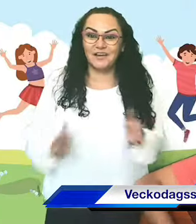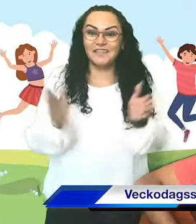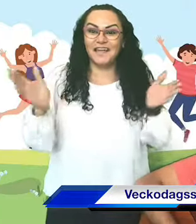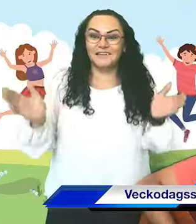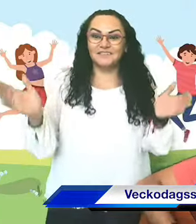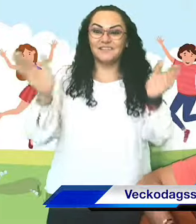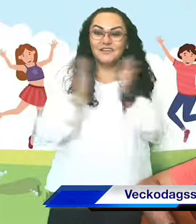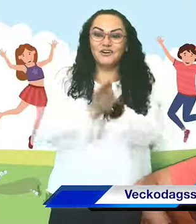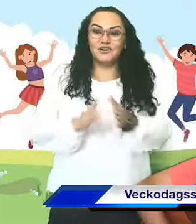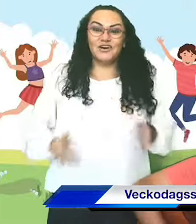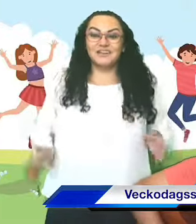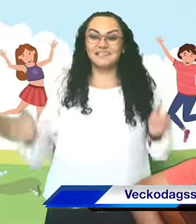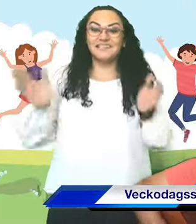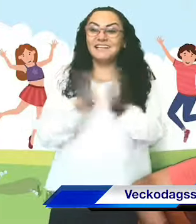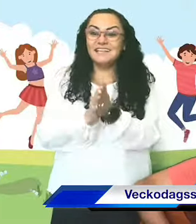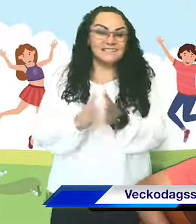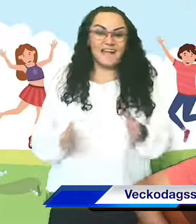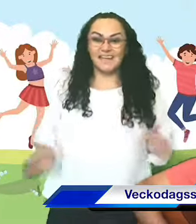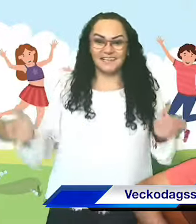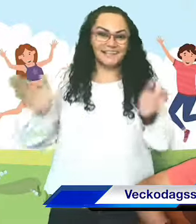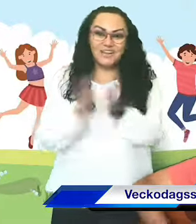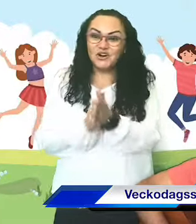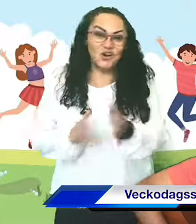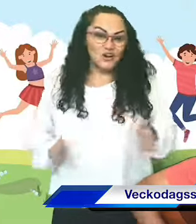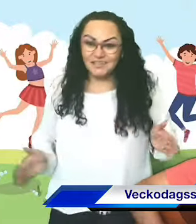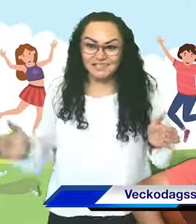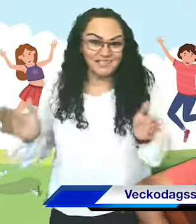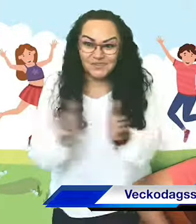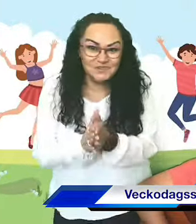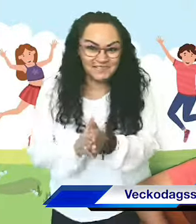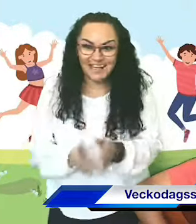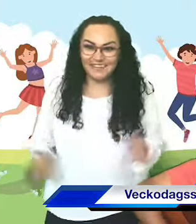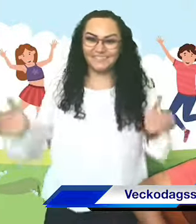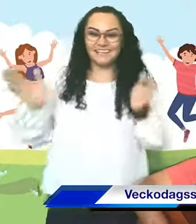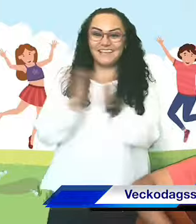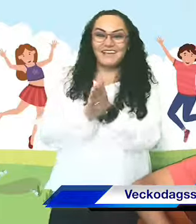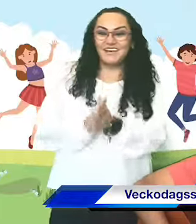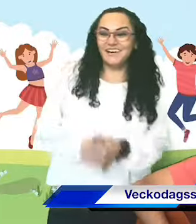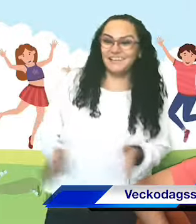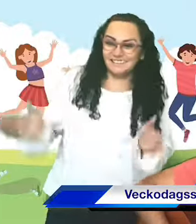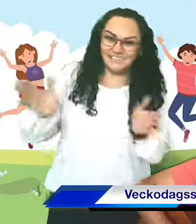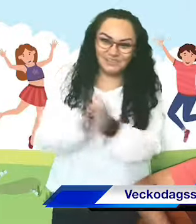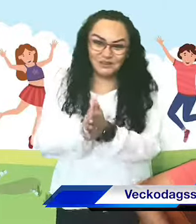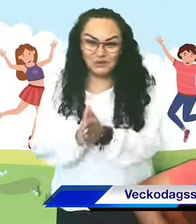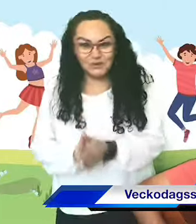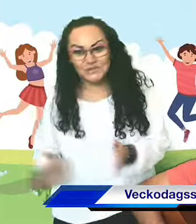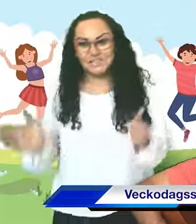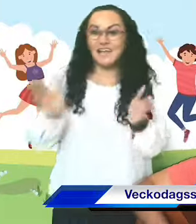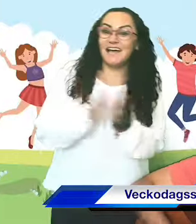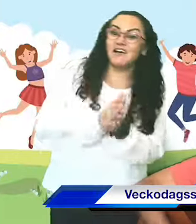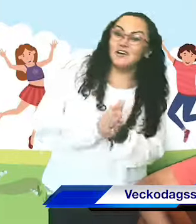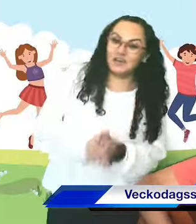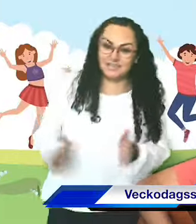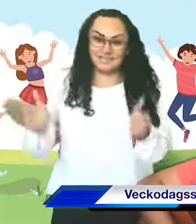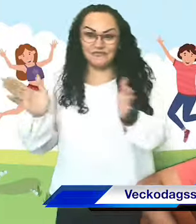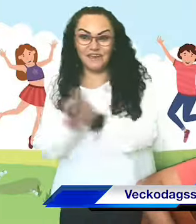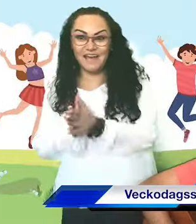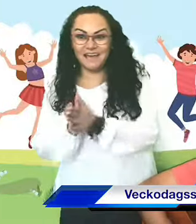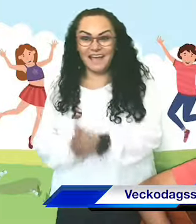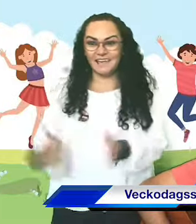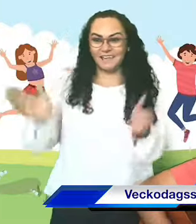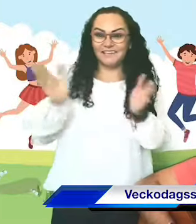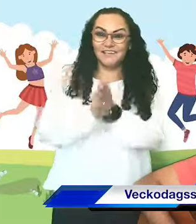sen måndag, och sen tisdag. Och sen onsdag, och sen torsdag, och